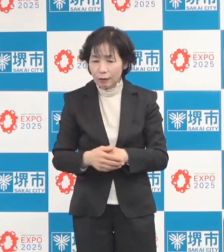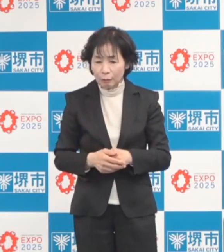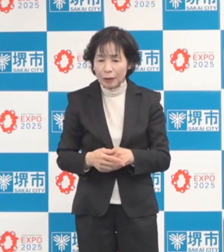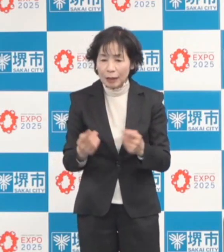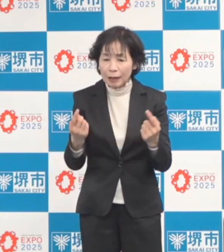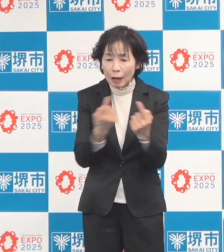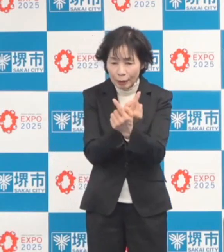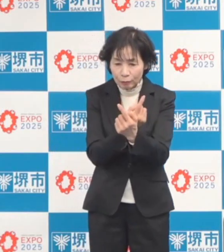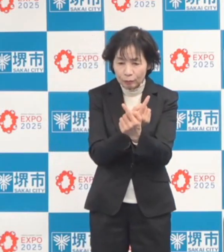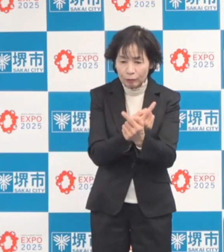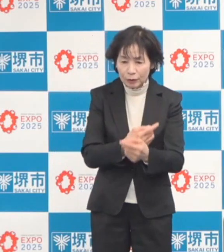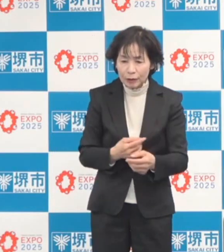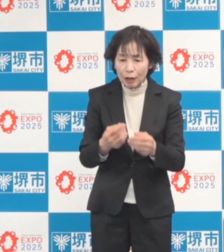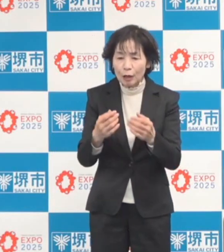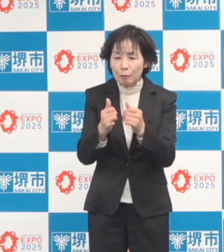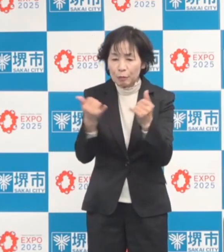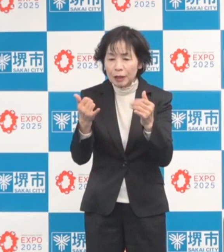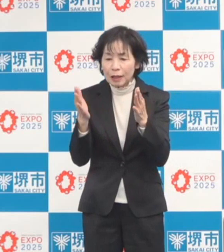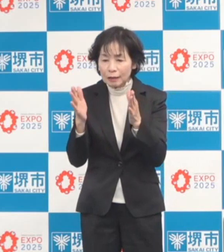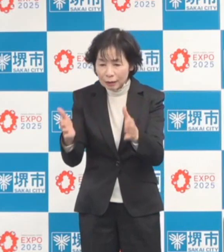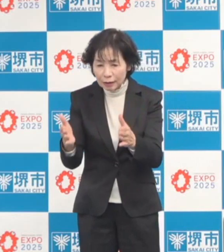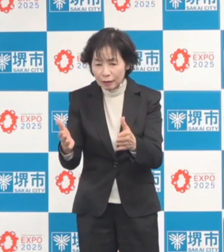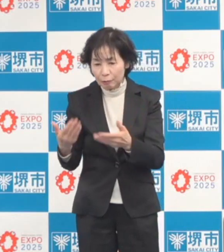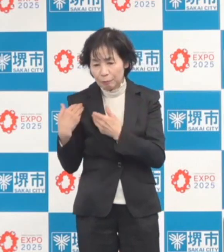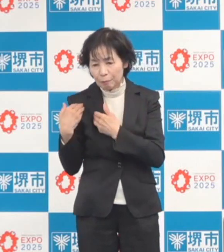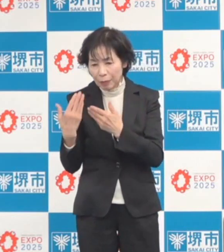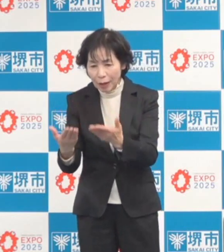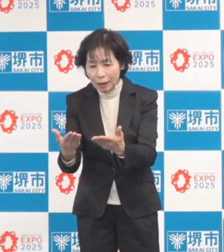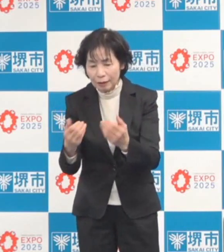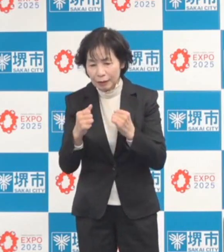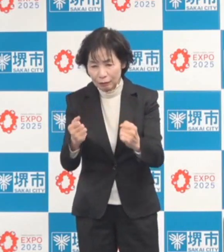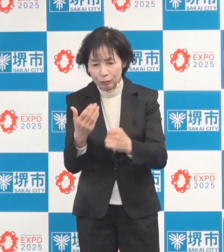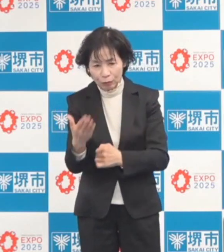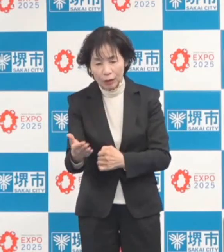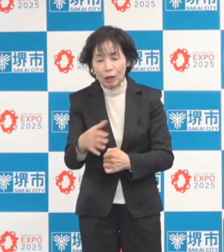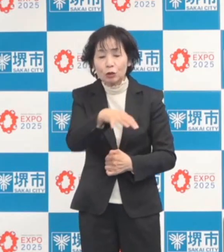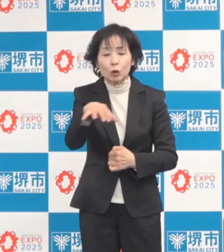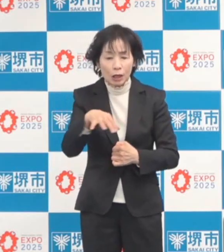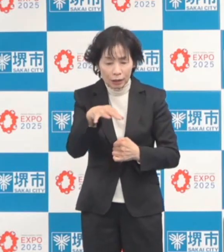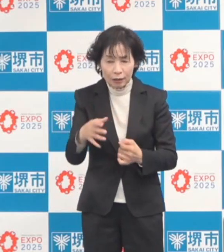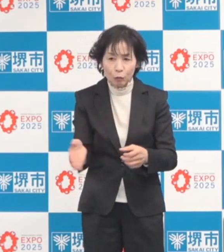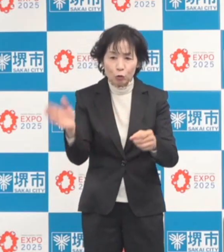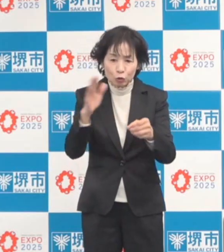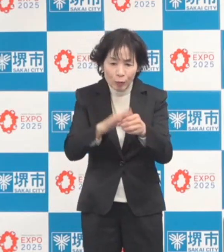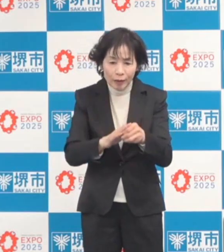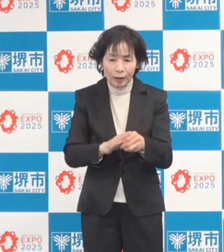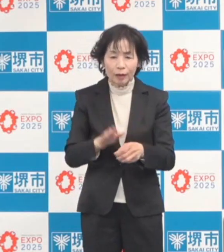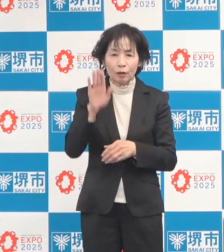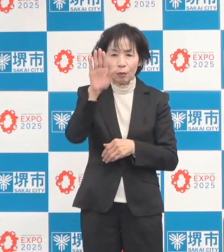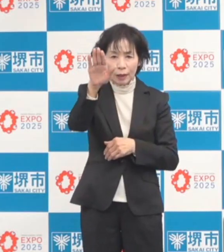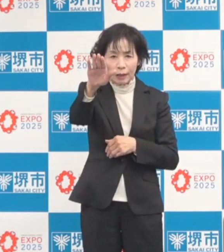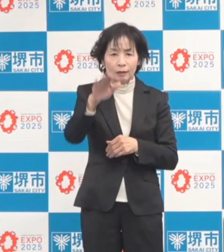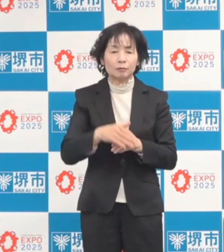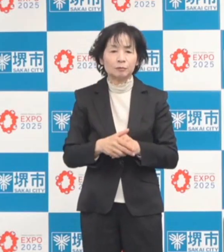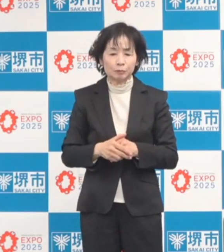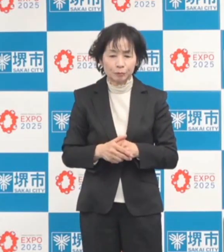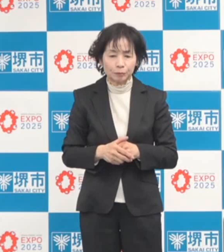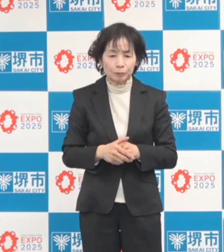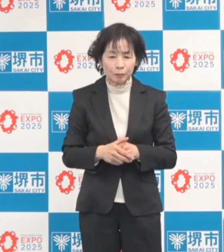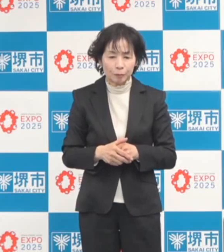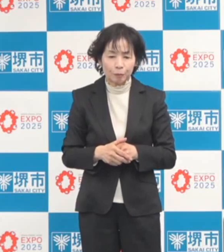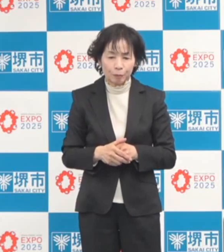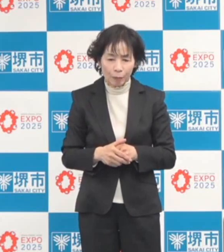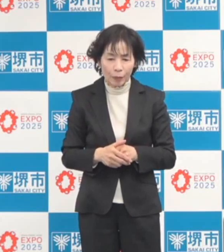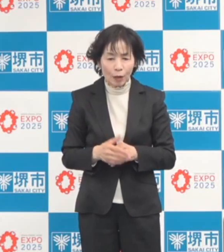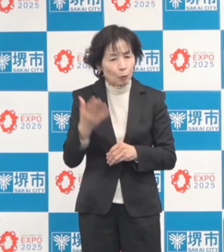える、もしくは民間で運用してもらうというふうなこともございます。そのあたりも含めてですね、これからおそら